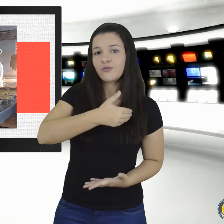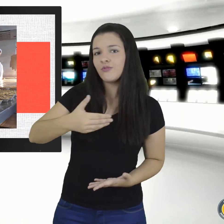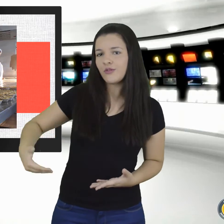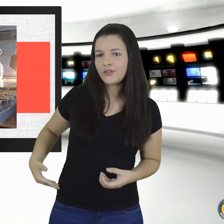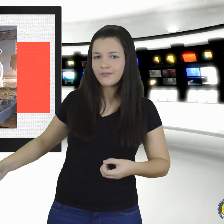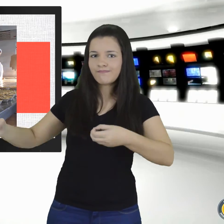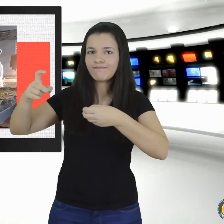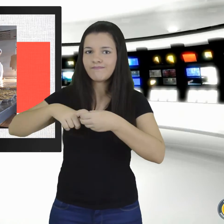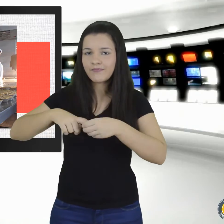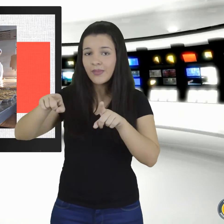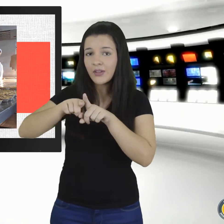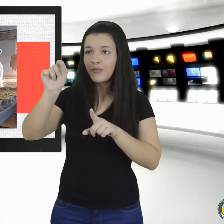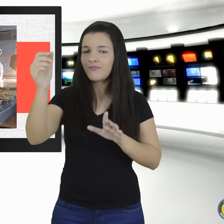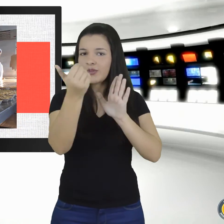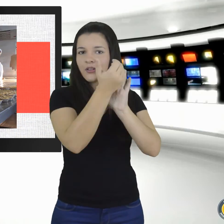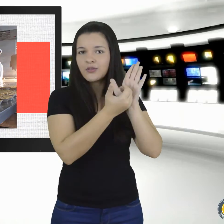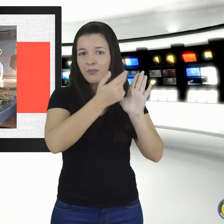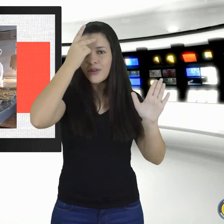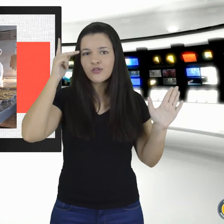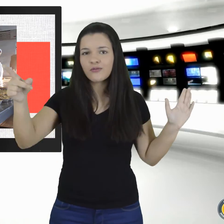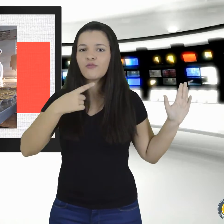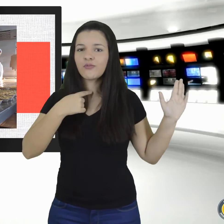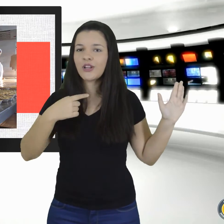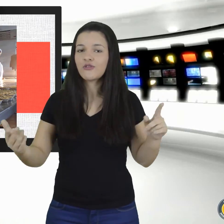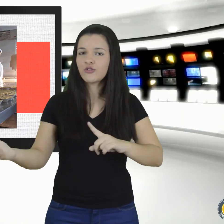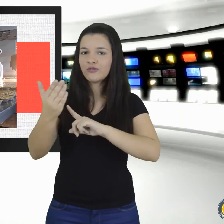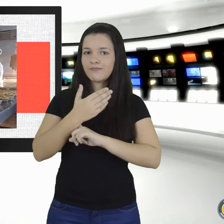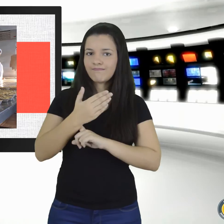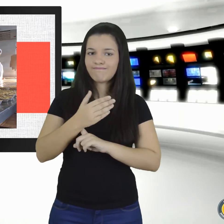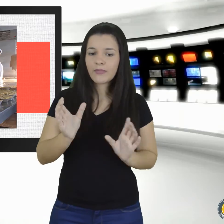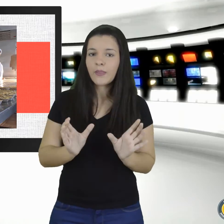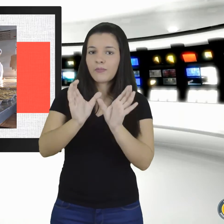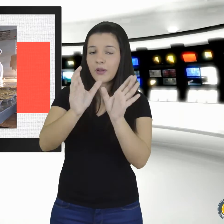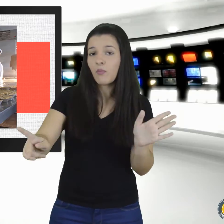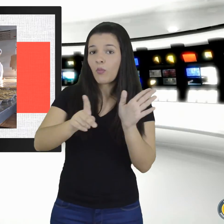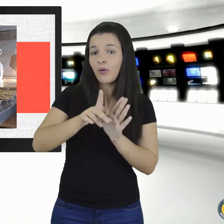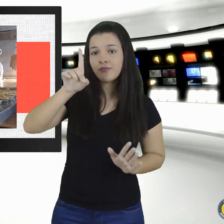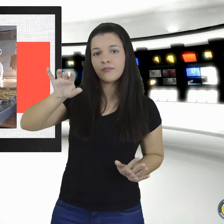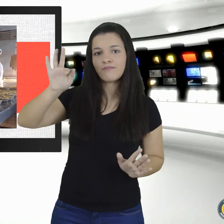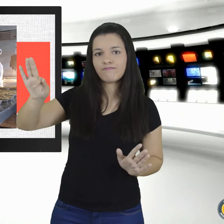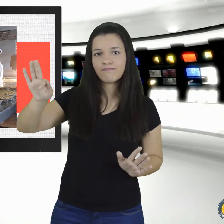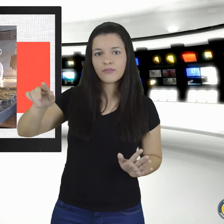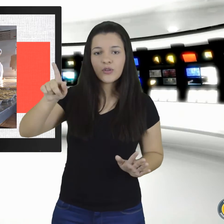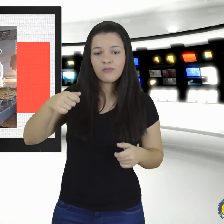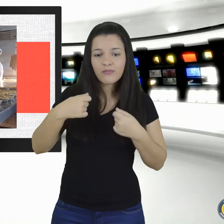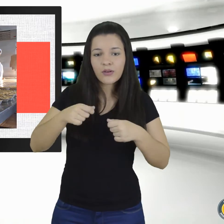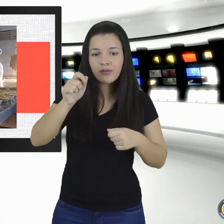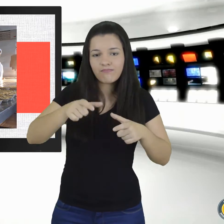nas doações espontâneas, a APAE Distrito Federal teve de ampliar e diversificar